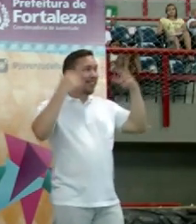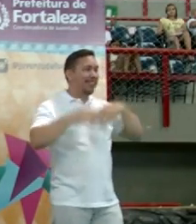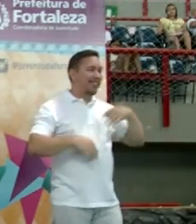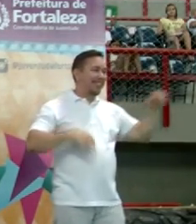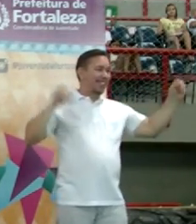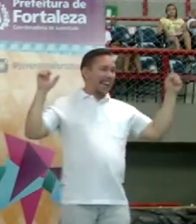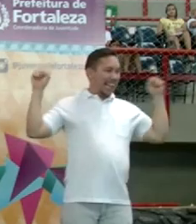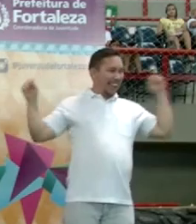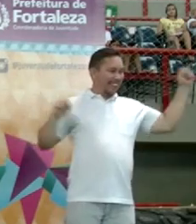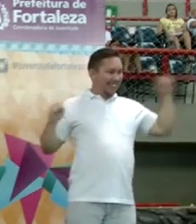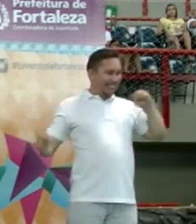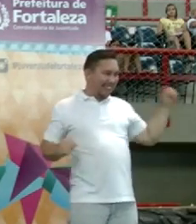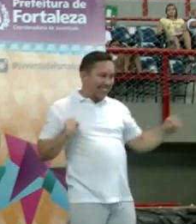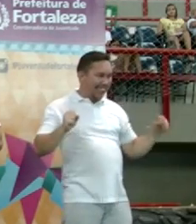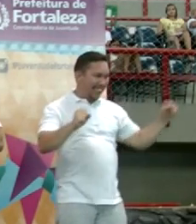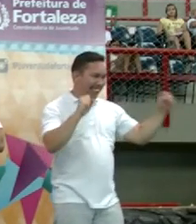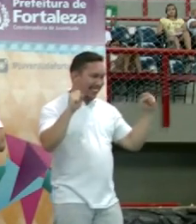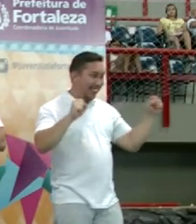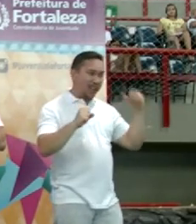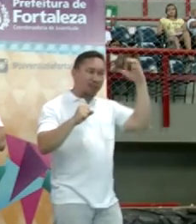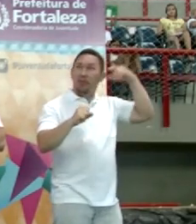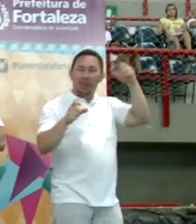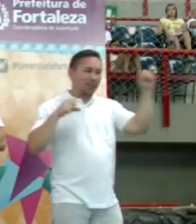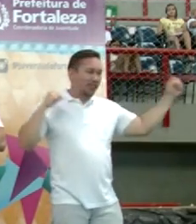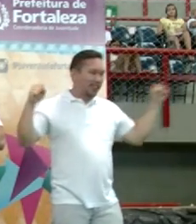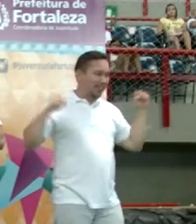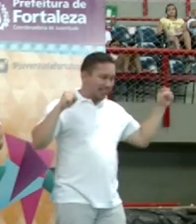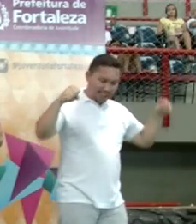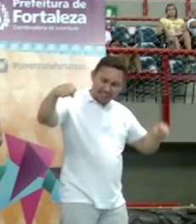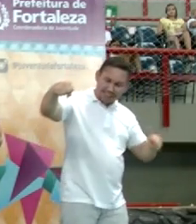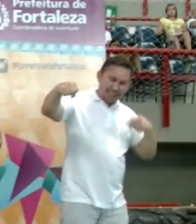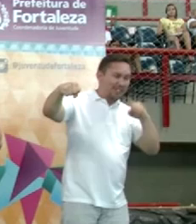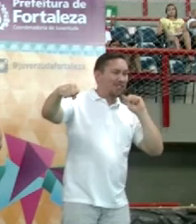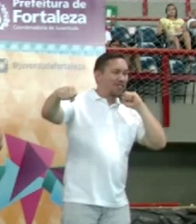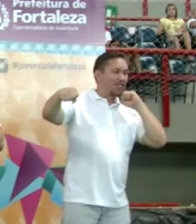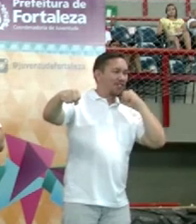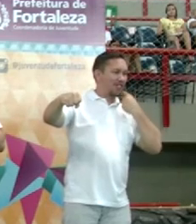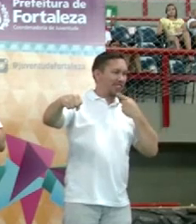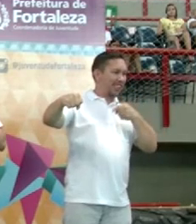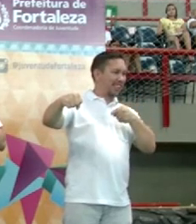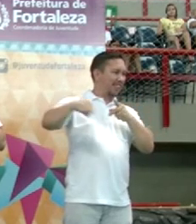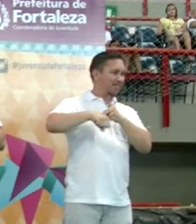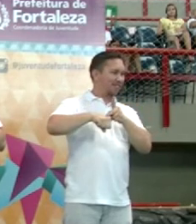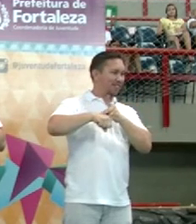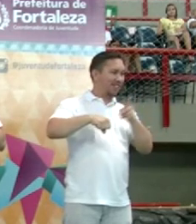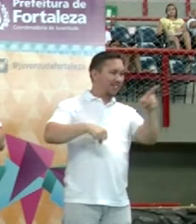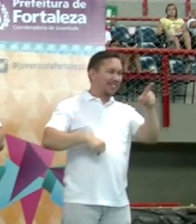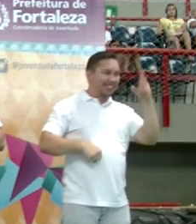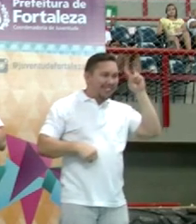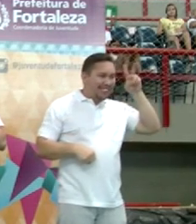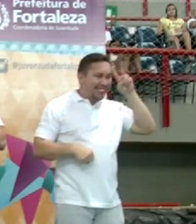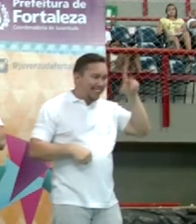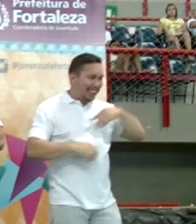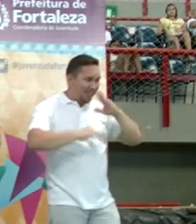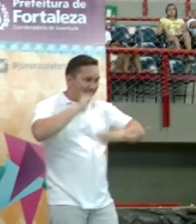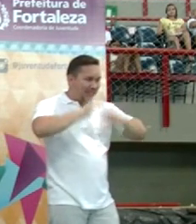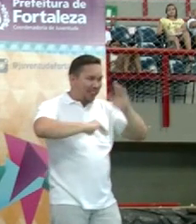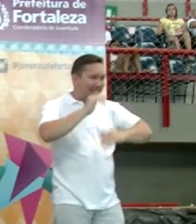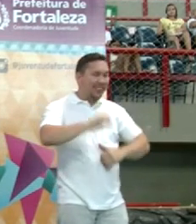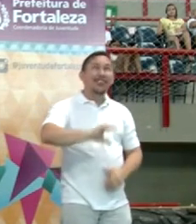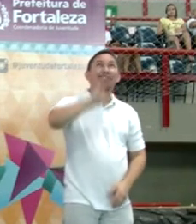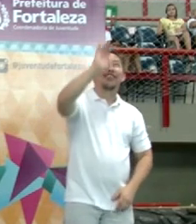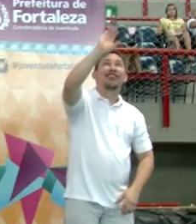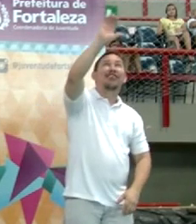na toalha, fica preto, aí a mãe desconfia, tá? Mas você que tinha aquelas técnicas de ligar o chuveiro,